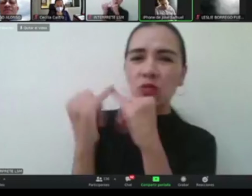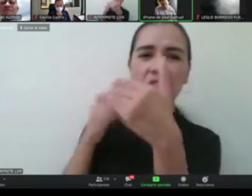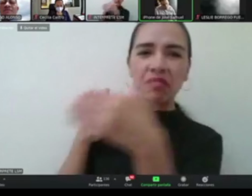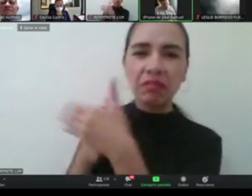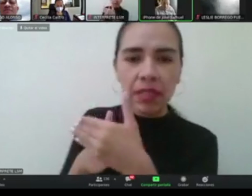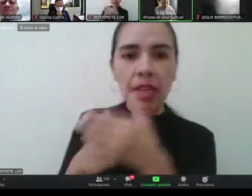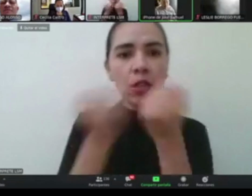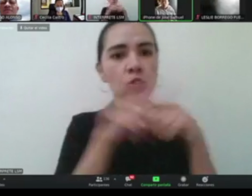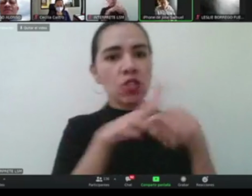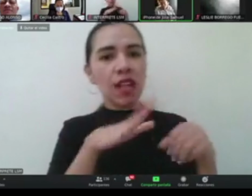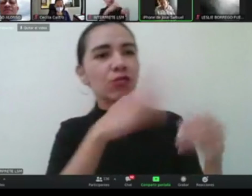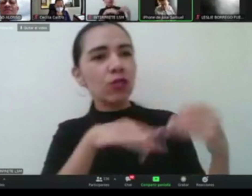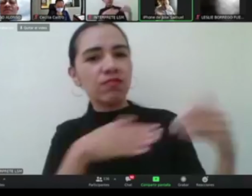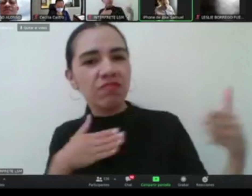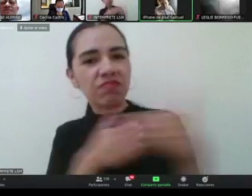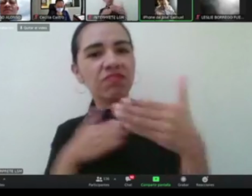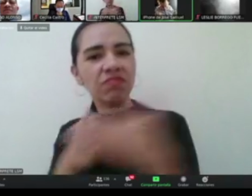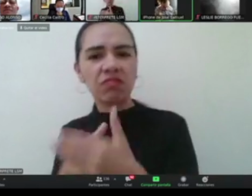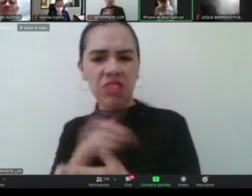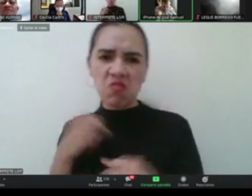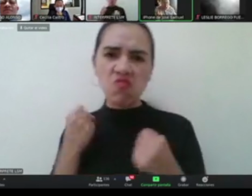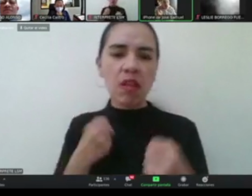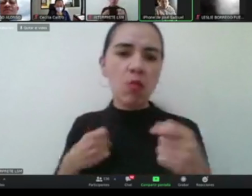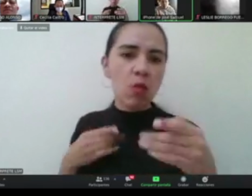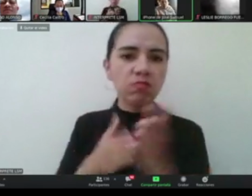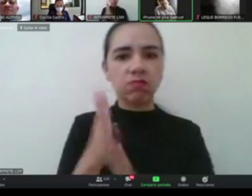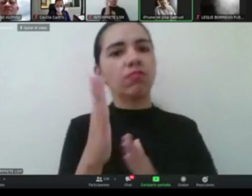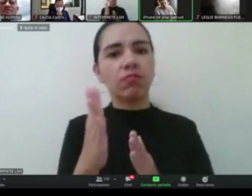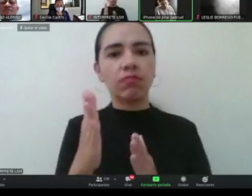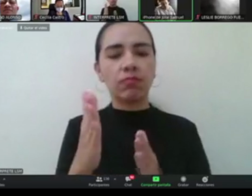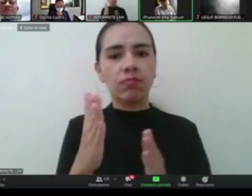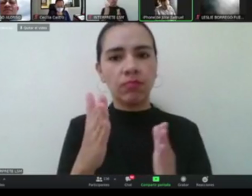Y seguir abriendo puertas para los que vienen, haciendo camino.